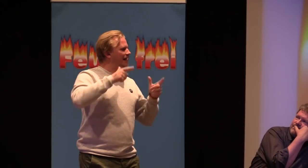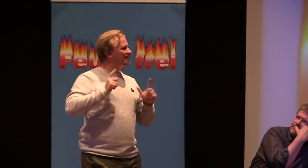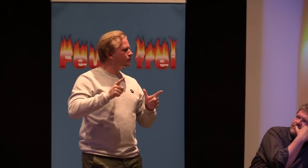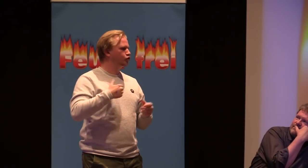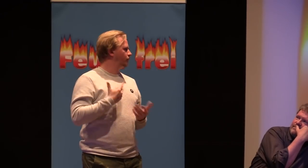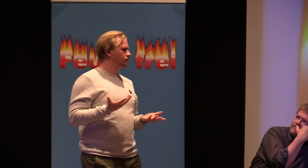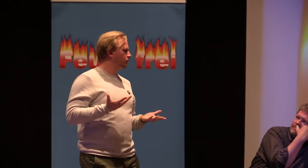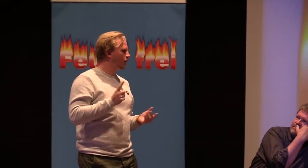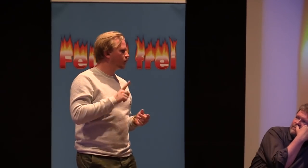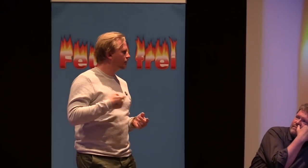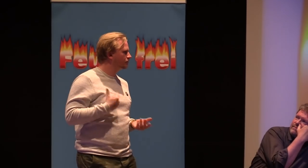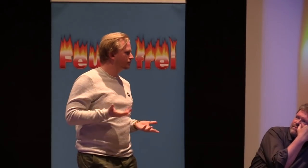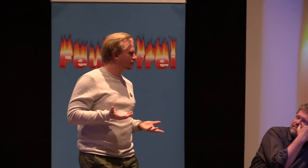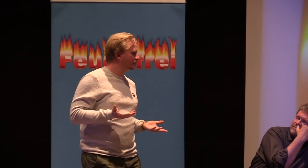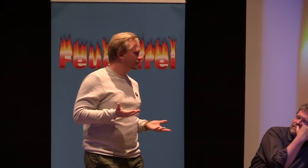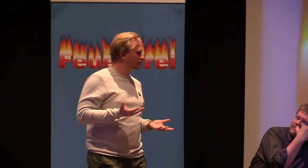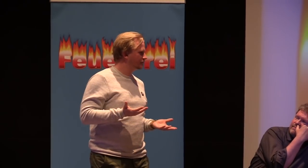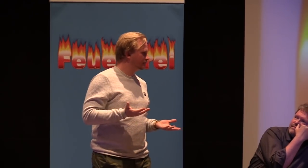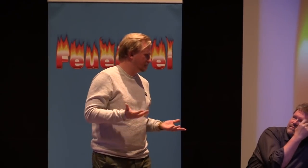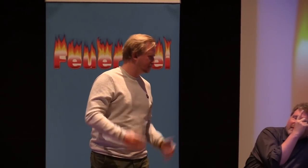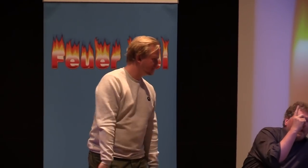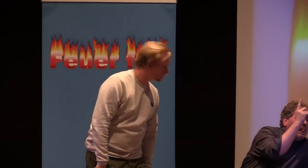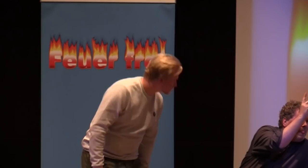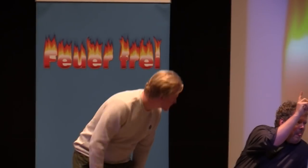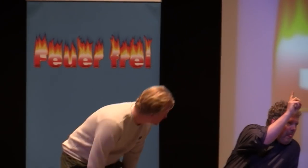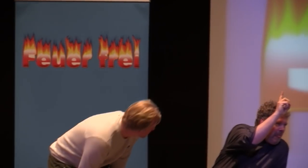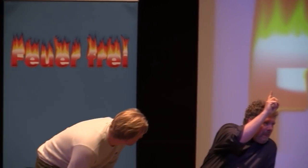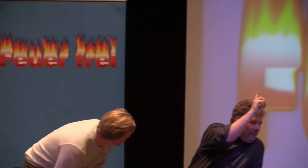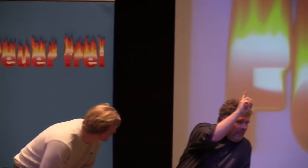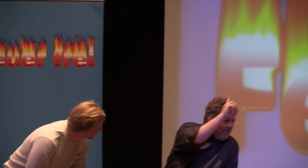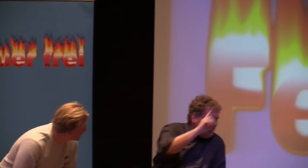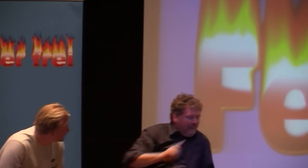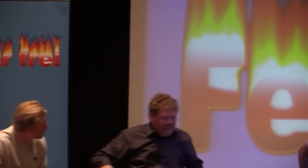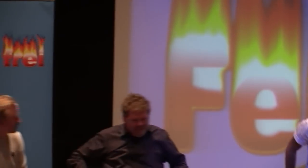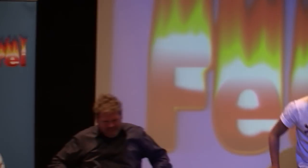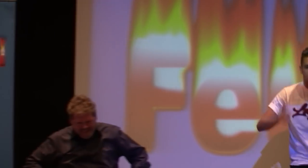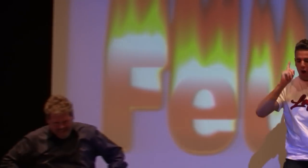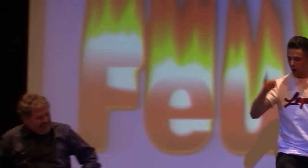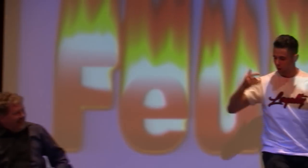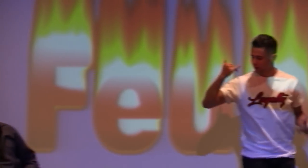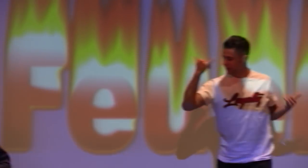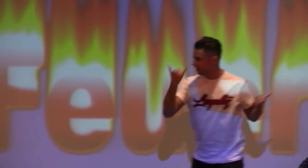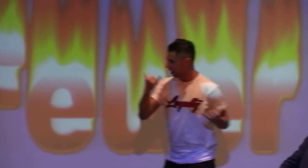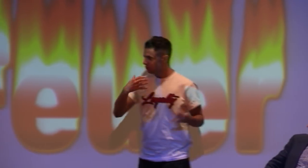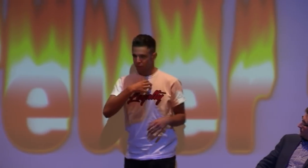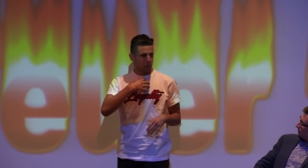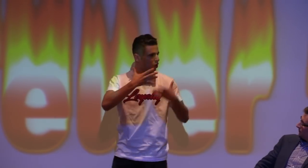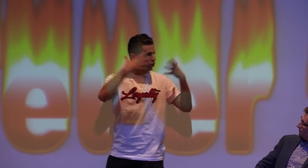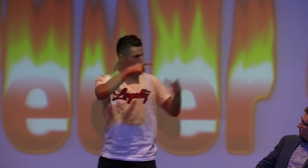Das war auch natürlich eine schöne Möglichkeit. Das ist aber auch das höchste aller Gefühle, was ich halt auch einbringen kann, aus meiner Sicht.